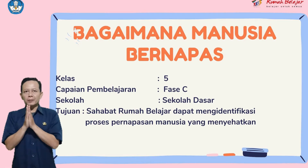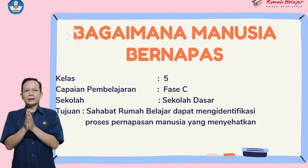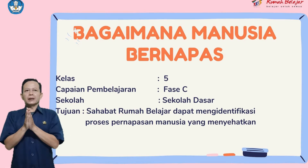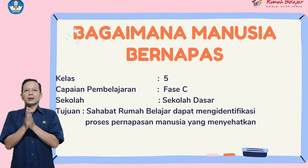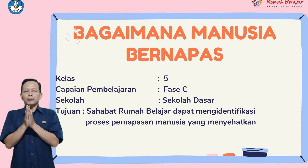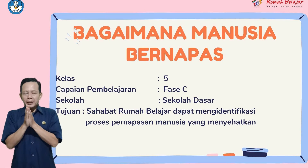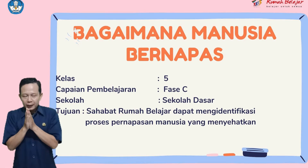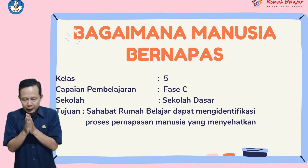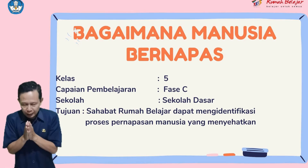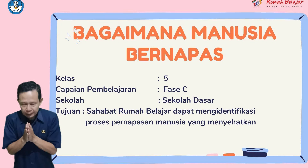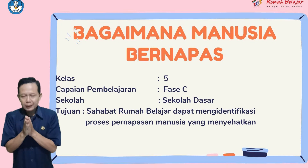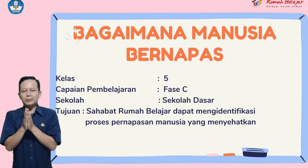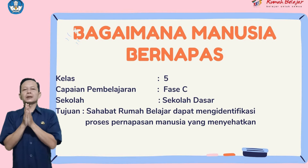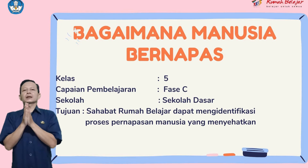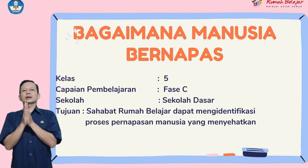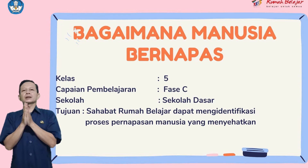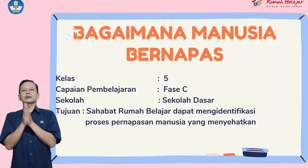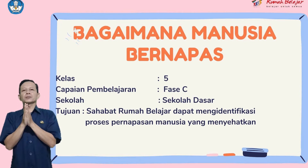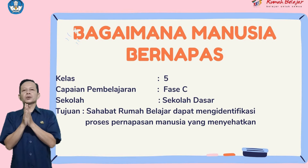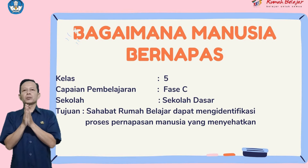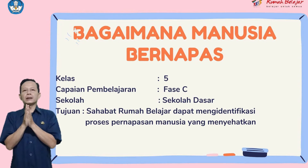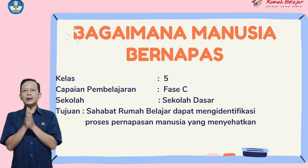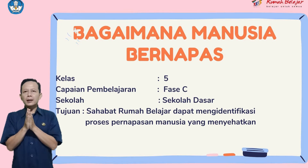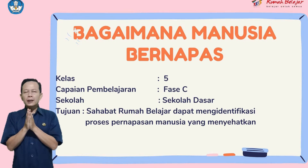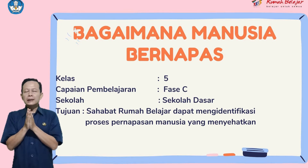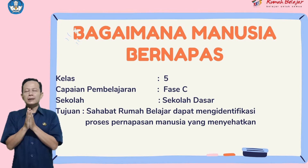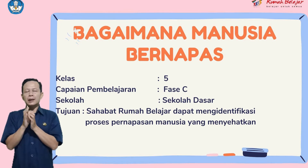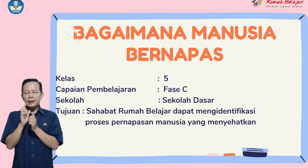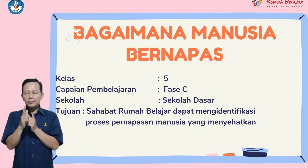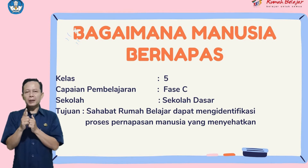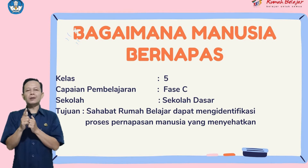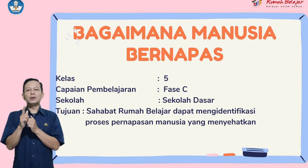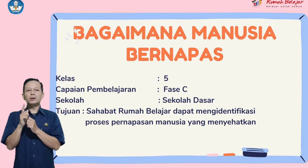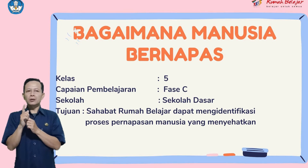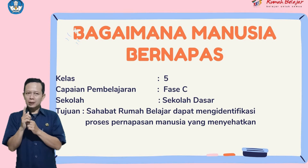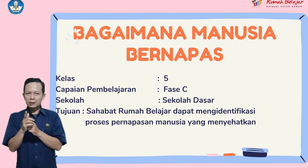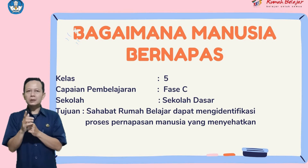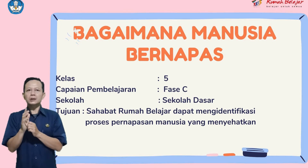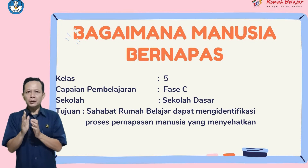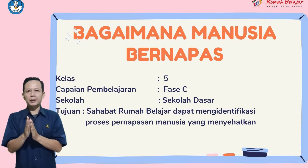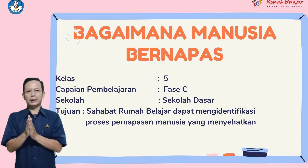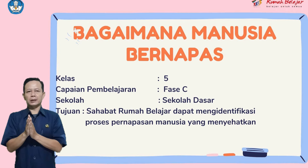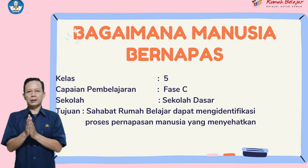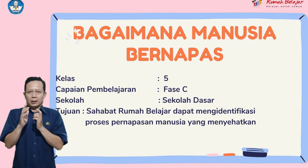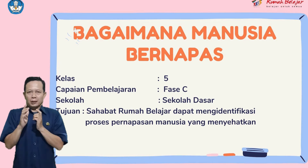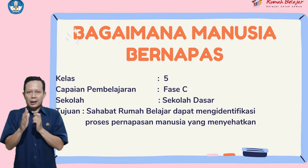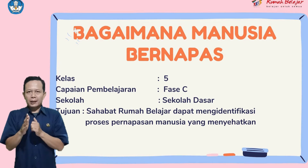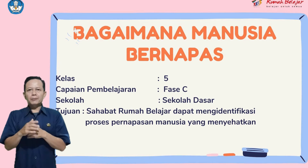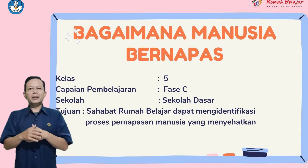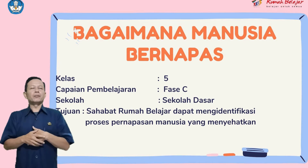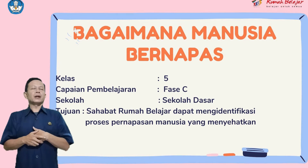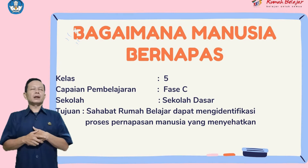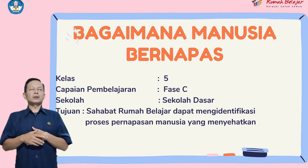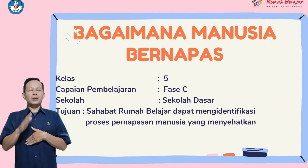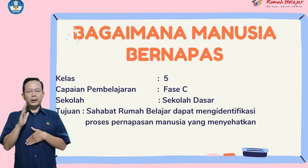Sahabat rumah belajar, perkenalkan nama saya Cecep Golung Bahtiar dari Malangbong, Garut, Jawa Barat.